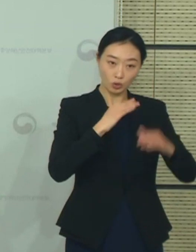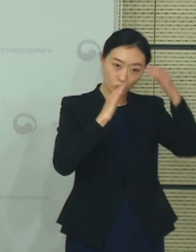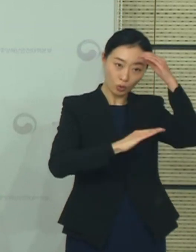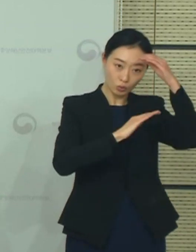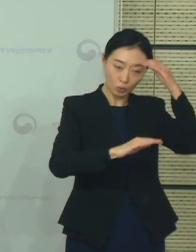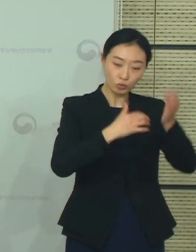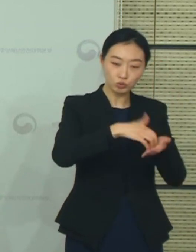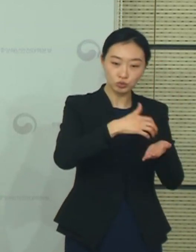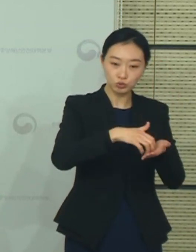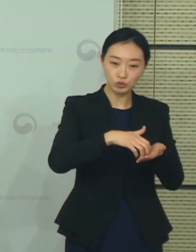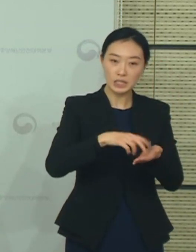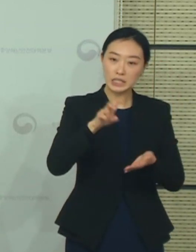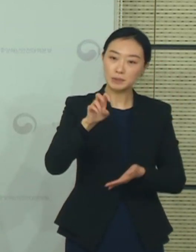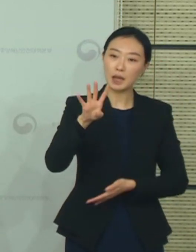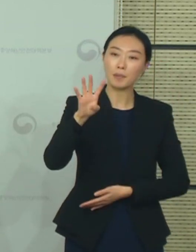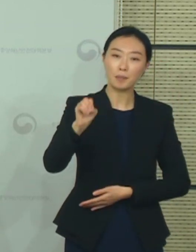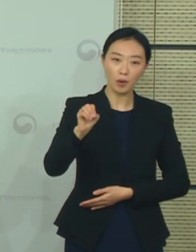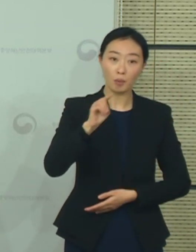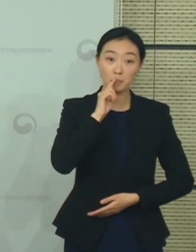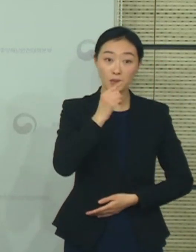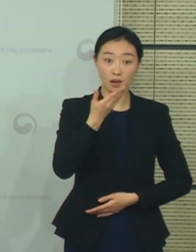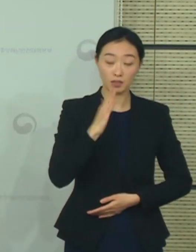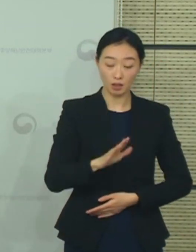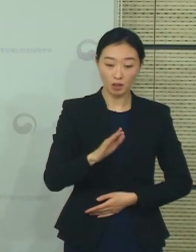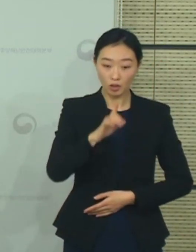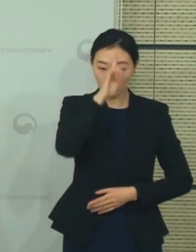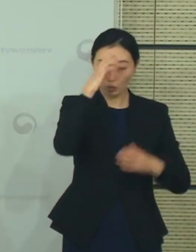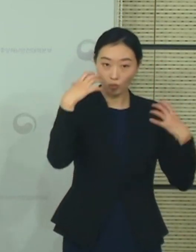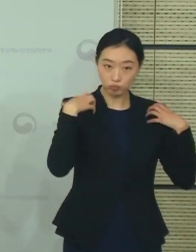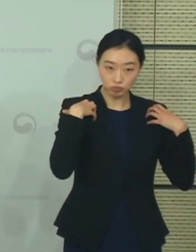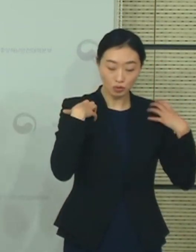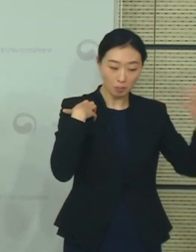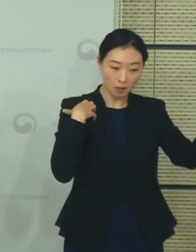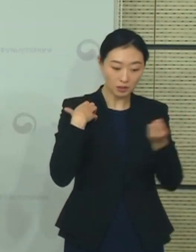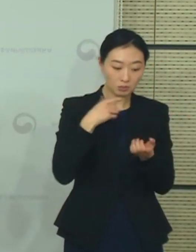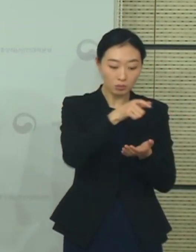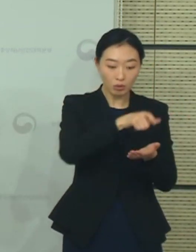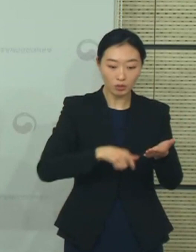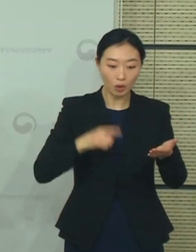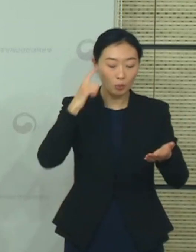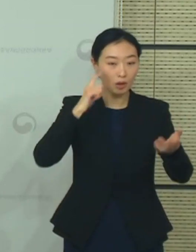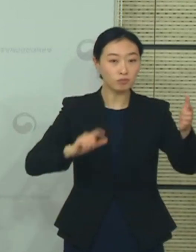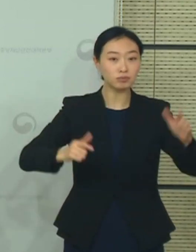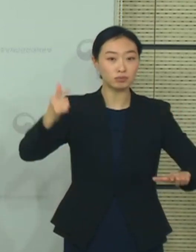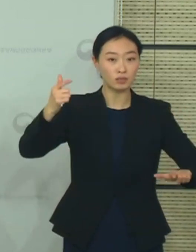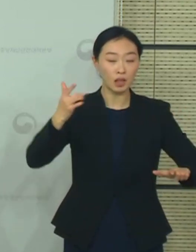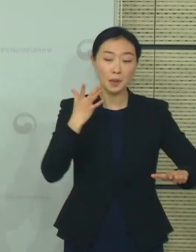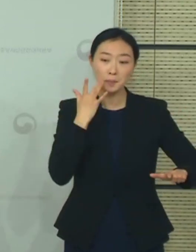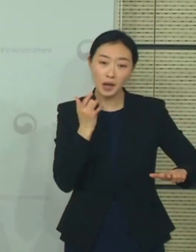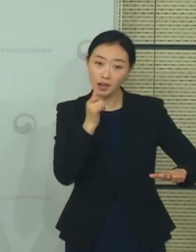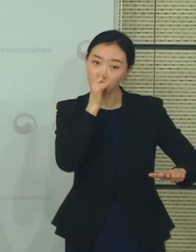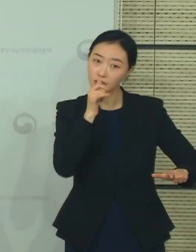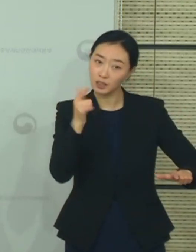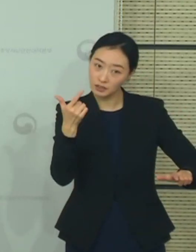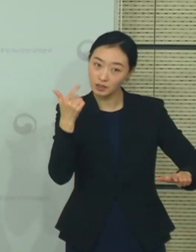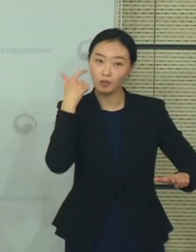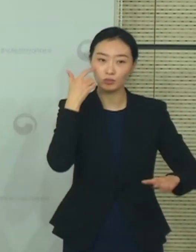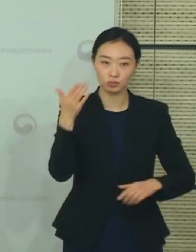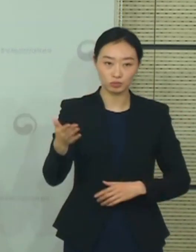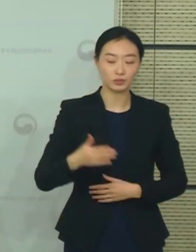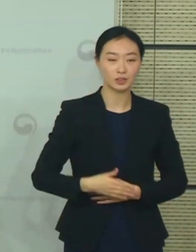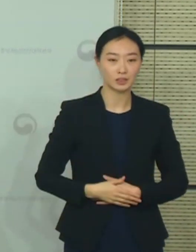이야기를 했었는데 이 정부가 받은 명단과 왜 수치가 차이가 나는지 혹시 누락된 숫자가 있는 건 아닌지 설명